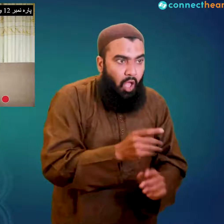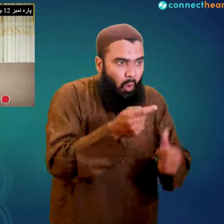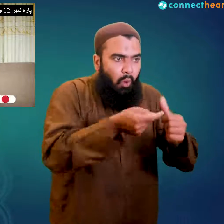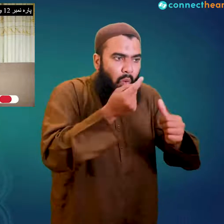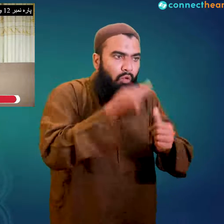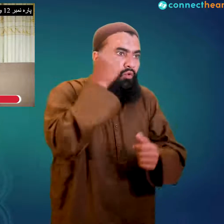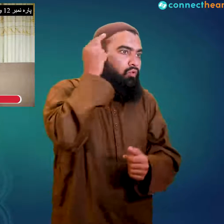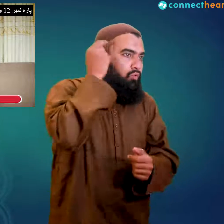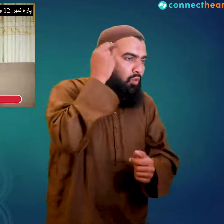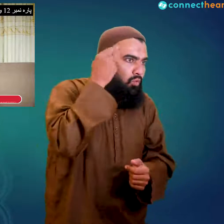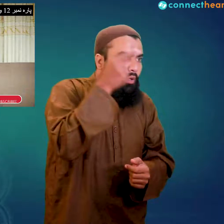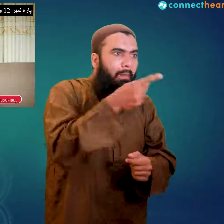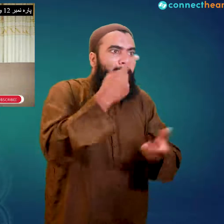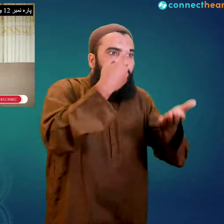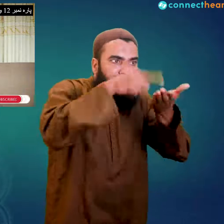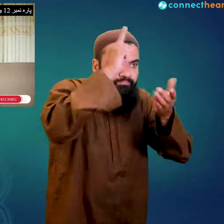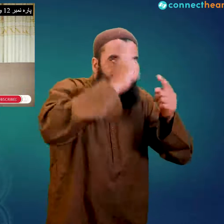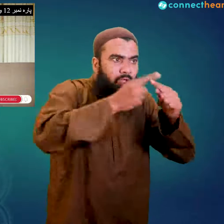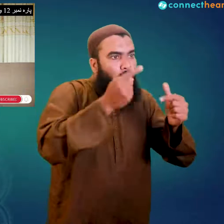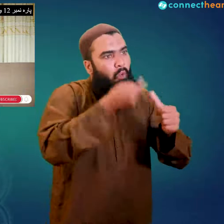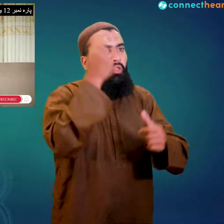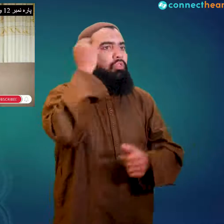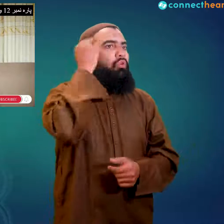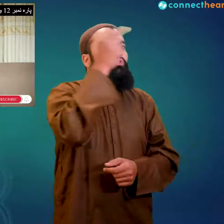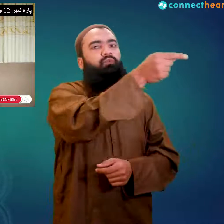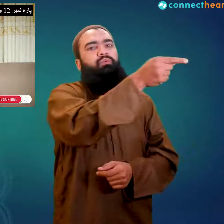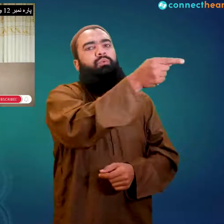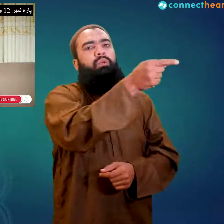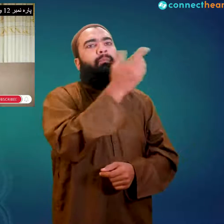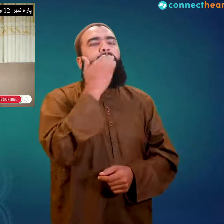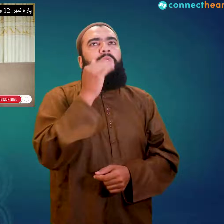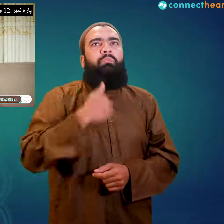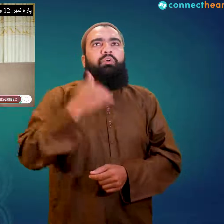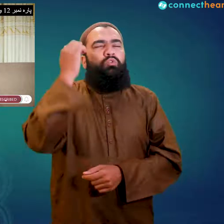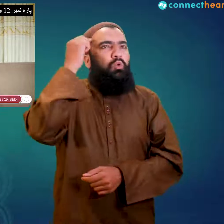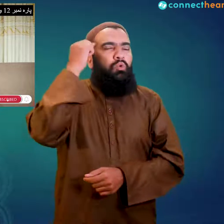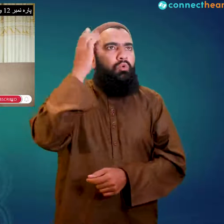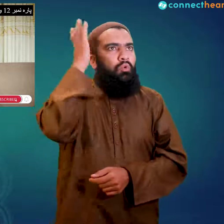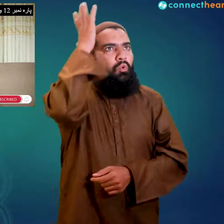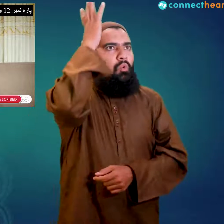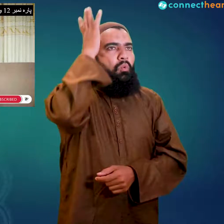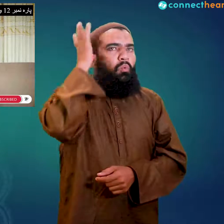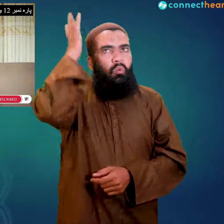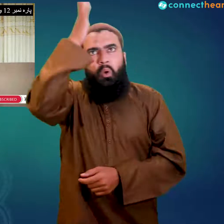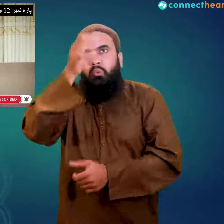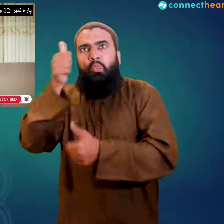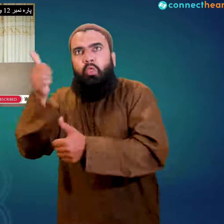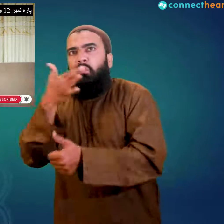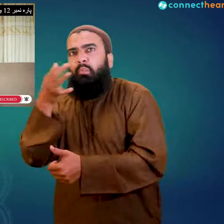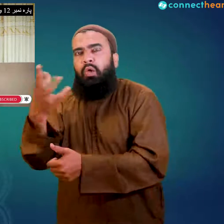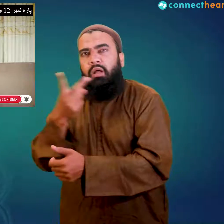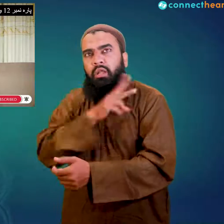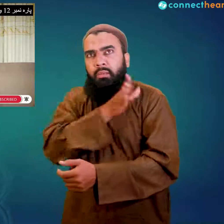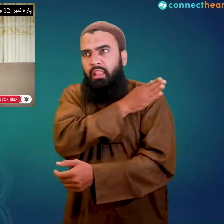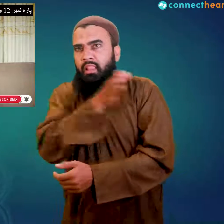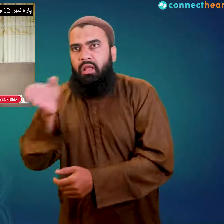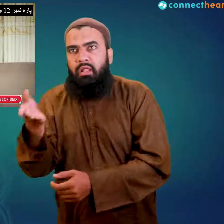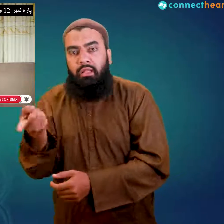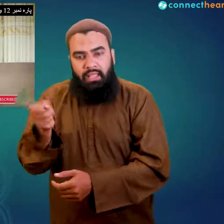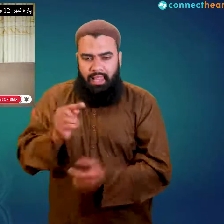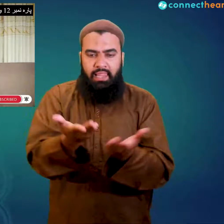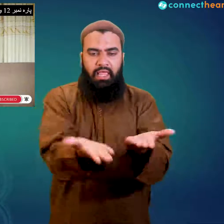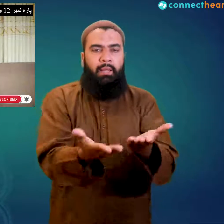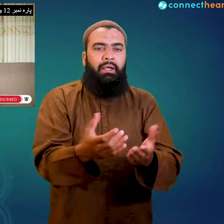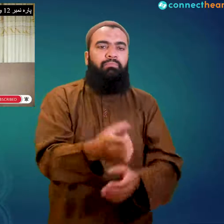آ جائے گا تو پھر قابل مؤاخذہ ہوگا اور قیامت کے دن عذاب میں مبتلا کیا جائے گا۔ آیت